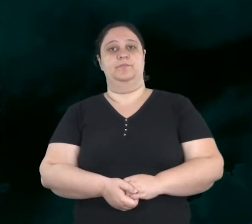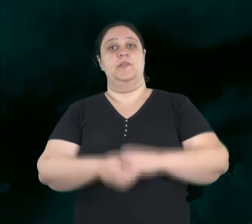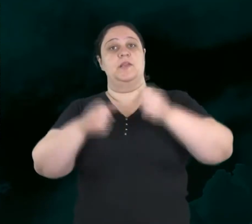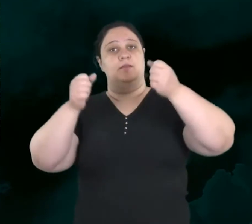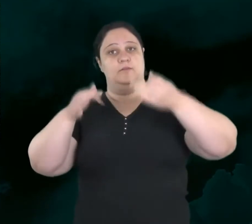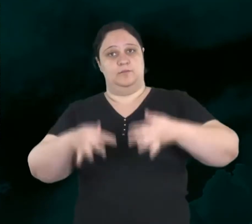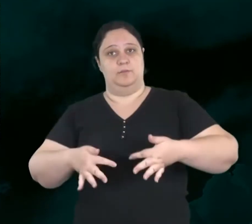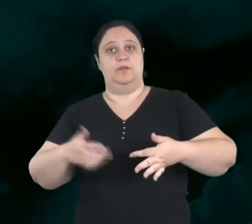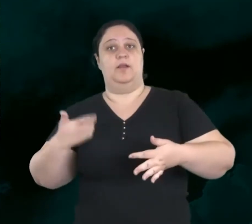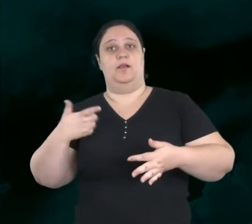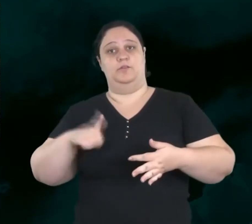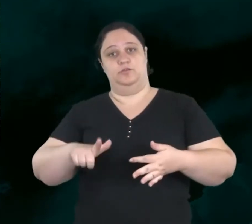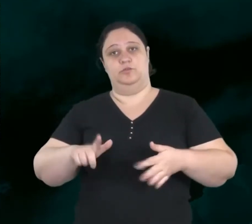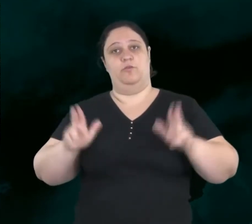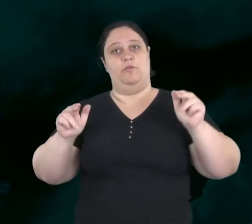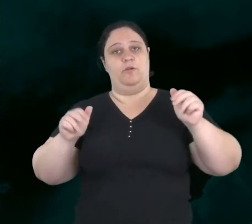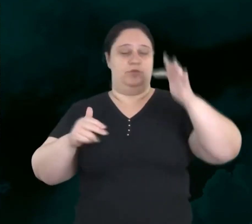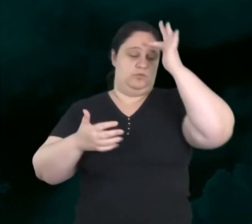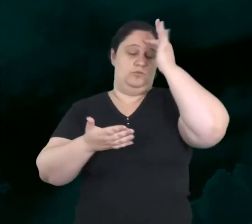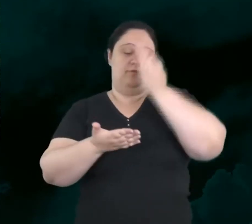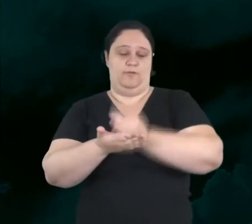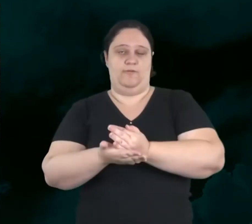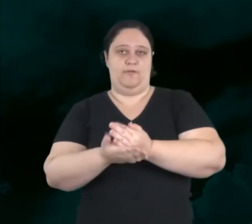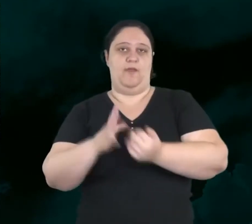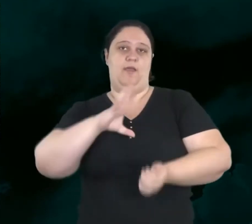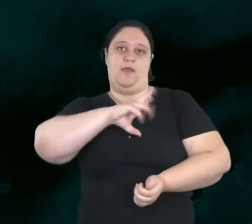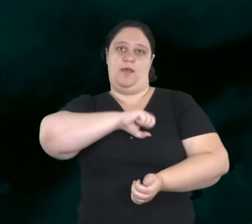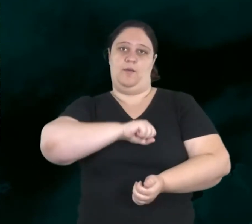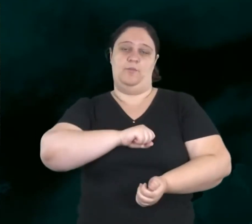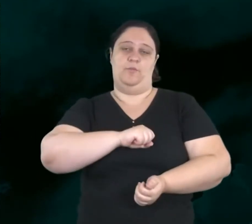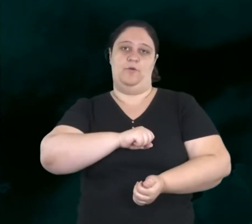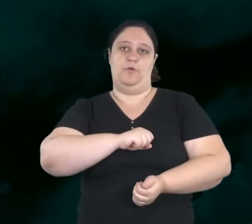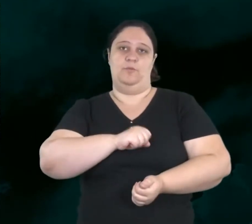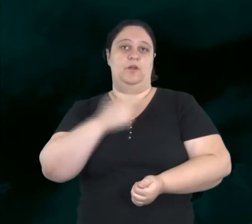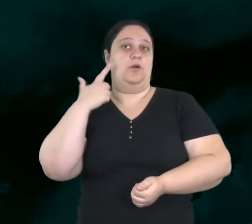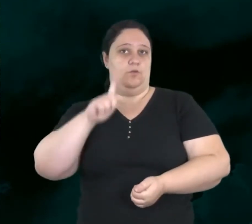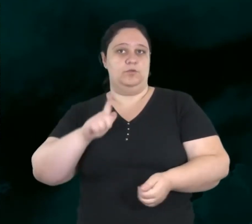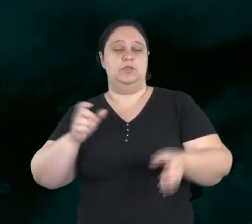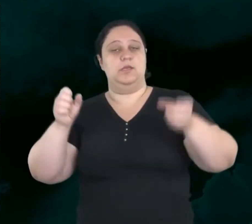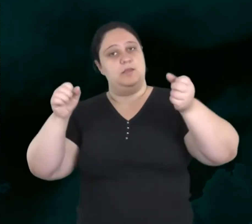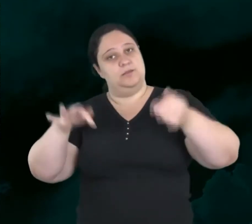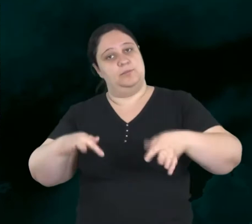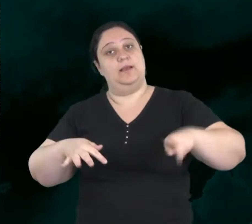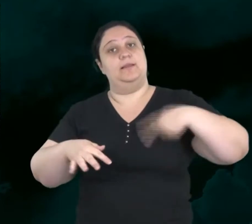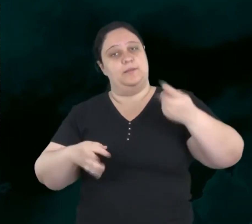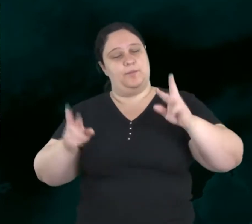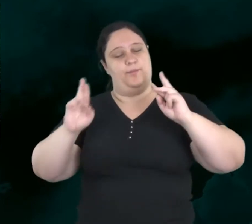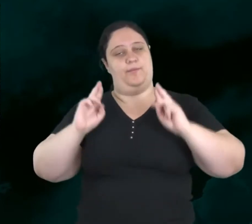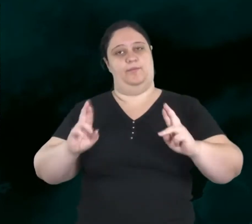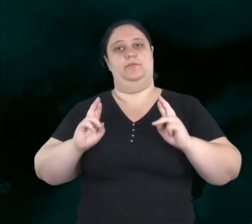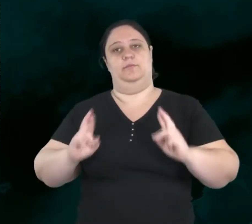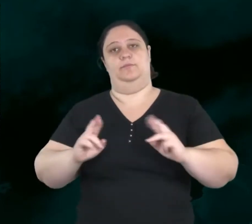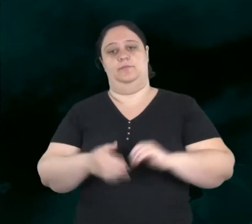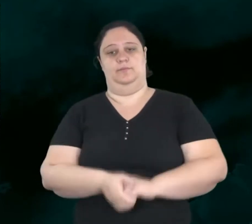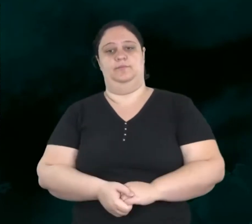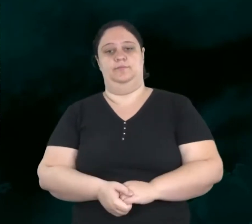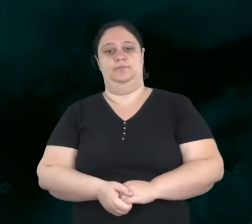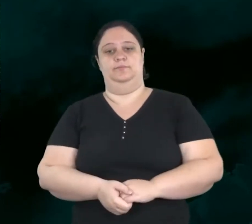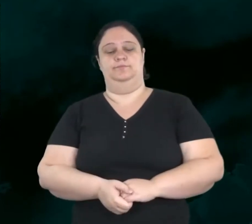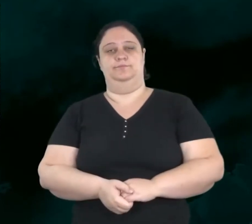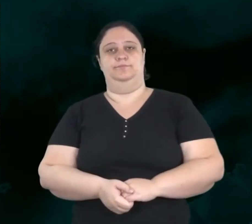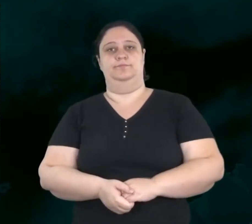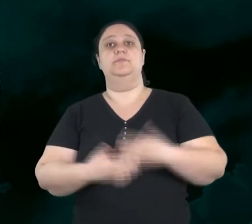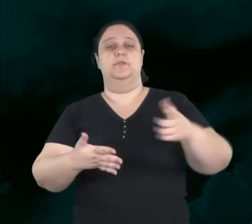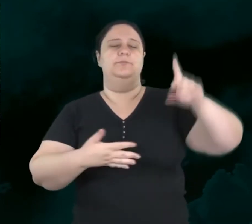falamos sobre a fé, o amor, para nós chegarmos na esperança, na perseverança da esperança. Muito bem. Graças a